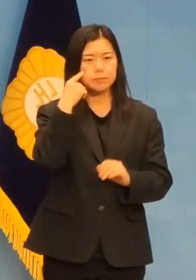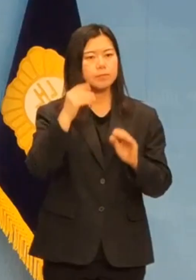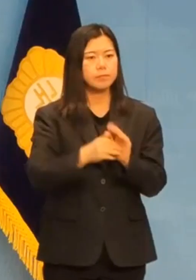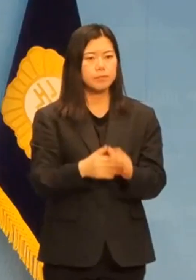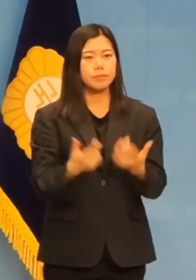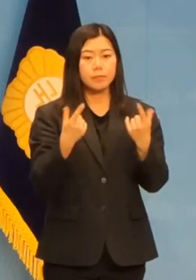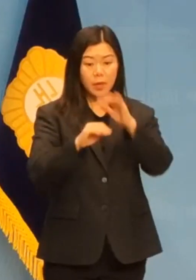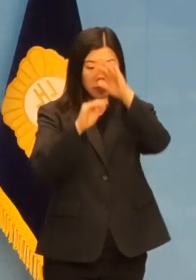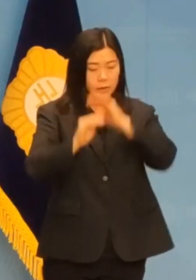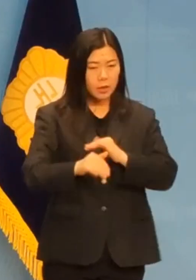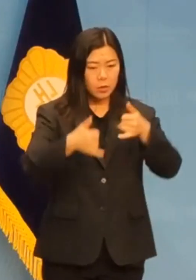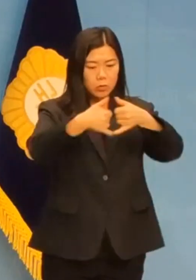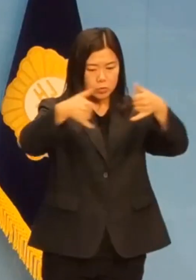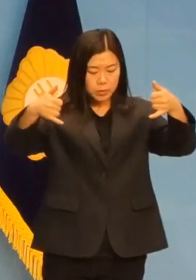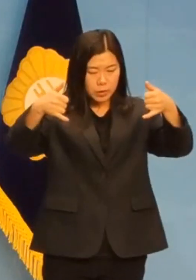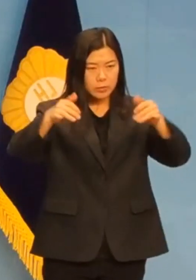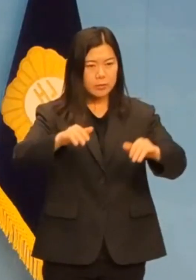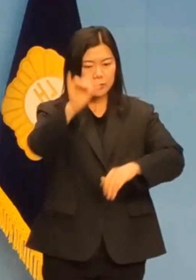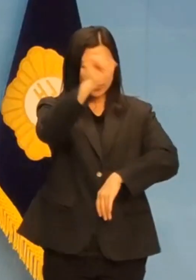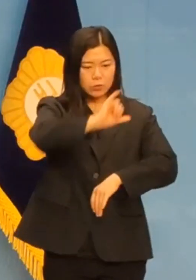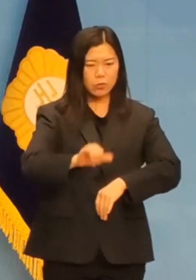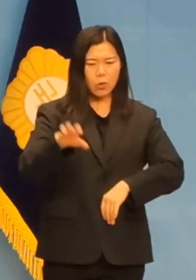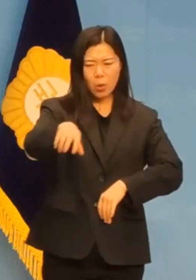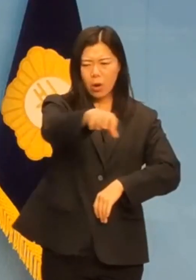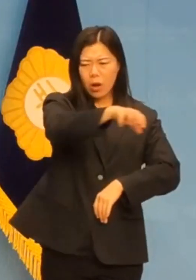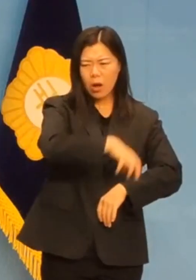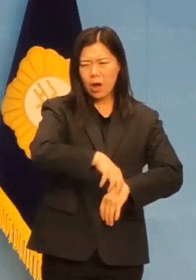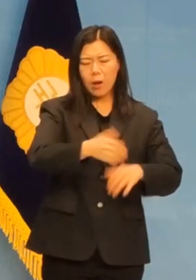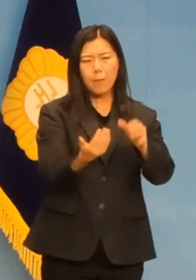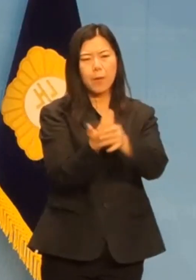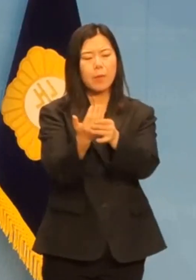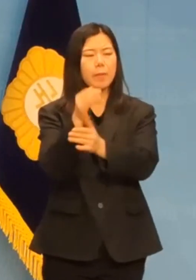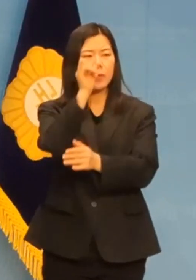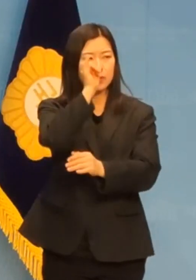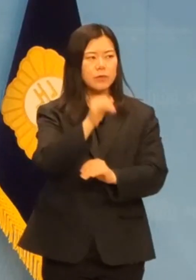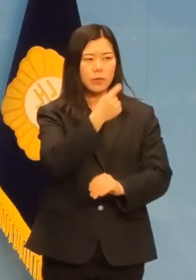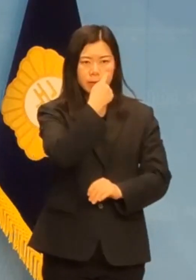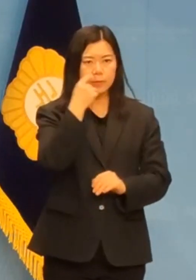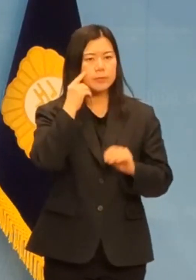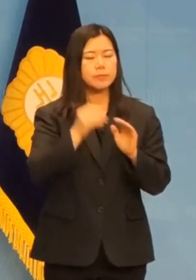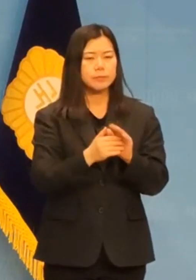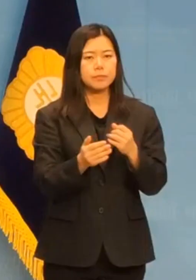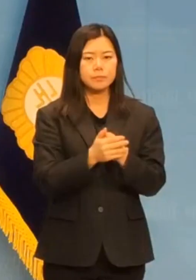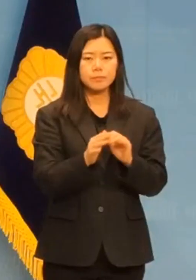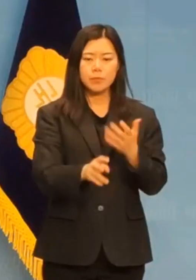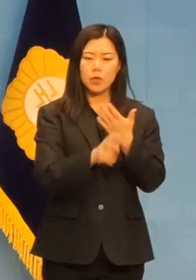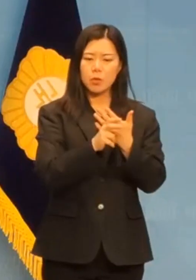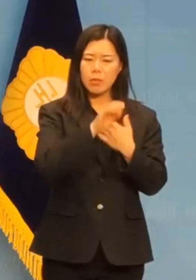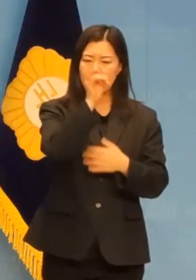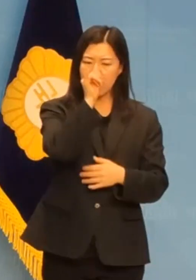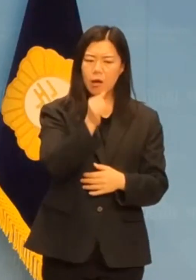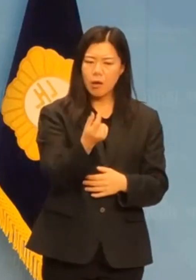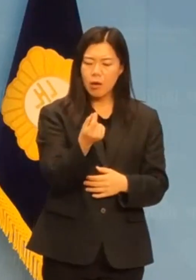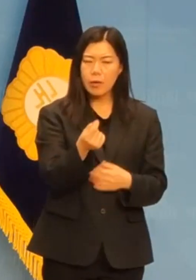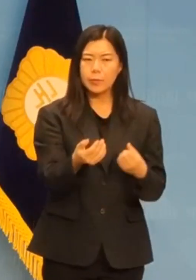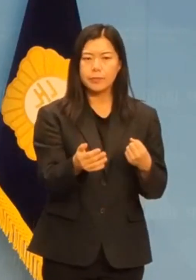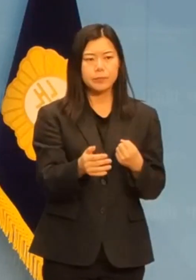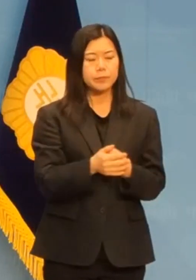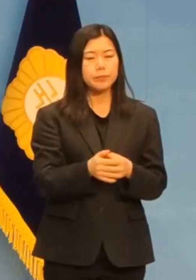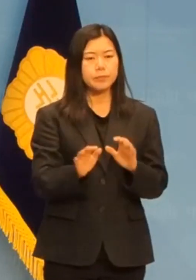동일한 내용의 현수막이 전국 각지에 게시되고 있는 정황도 확인되고 있는 만큼 위법 소지가 있는 현수막에